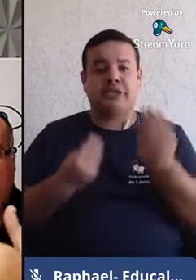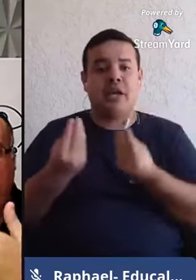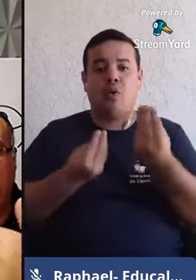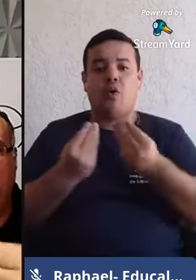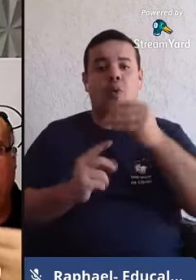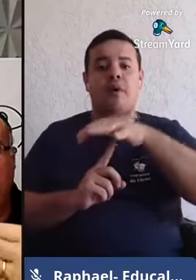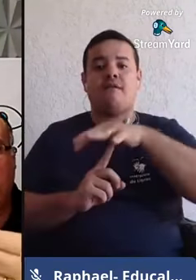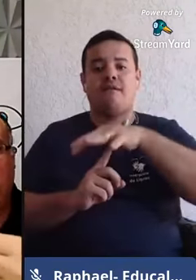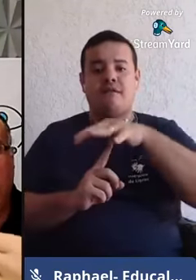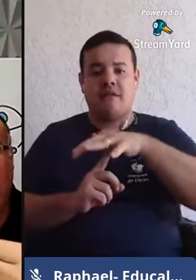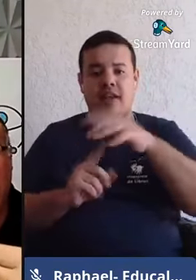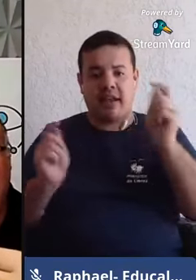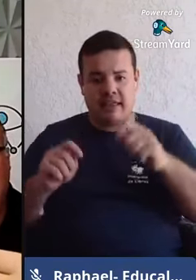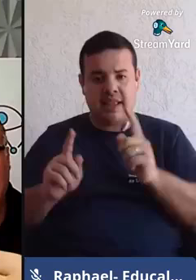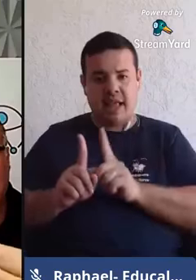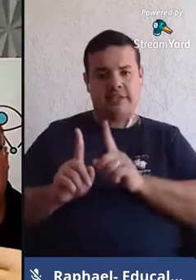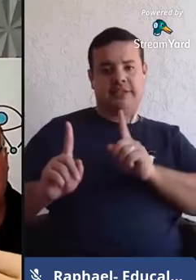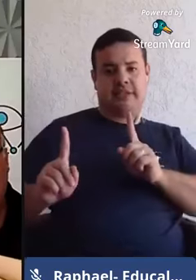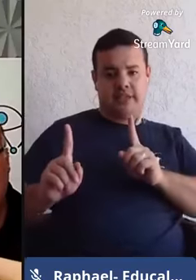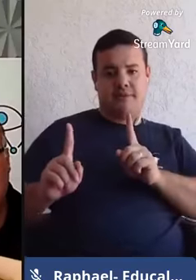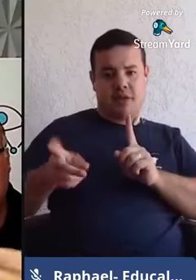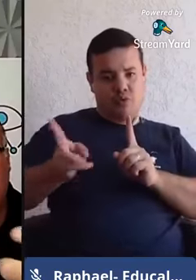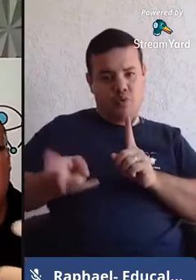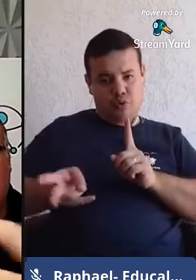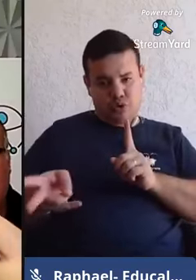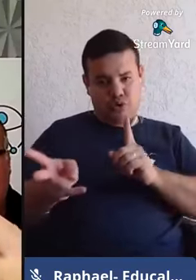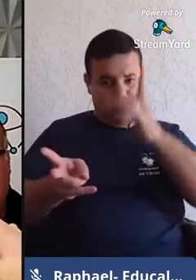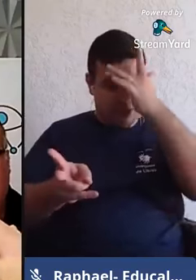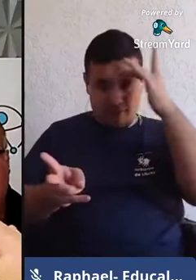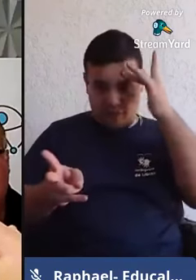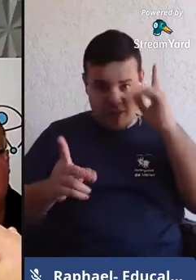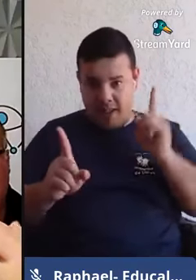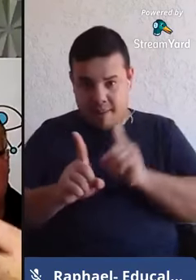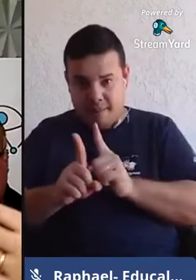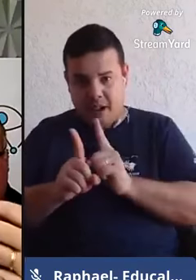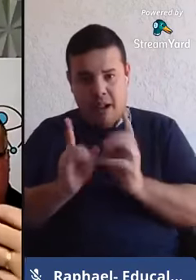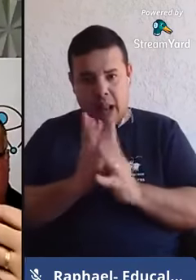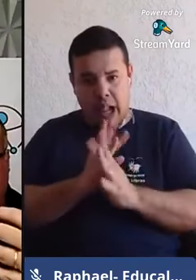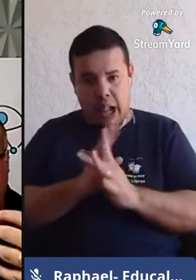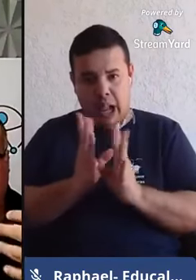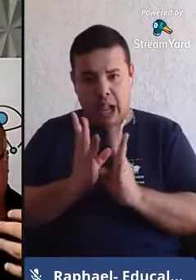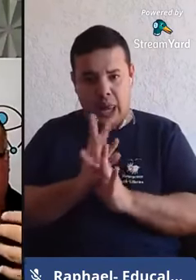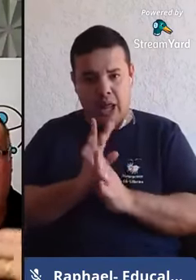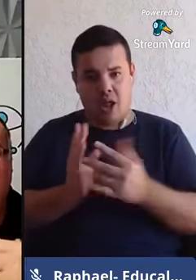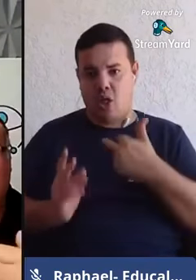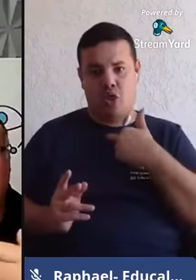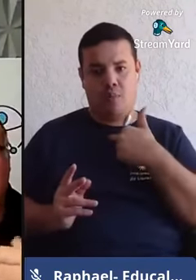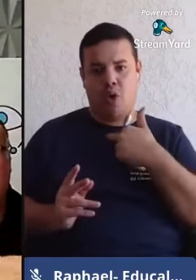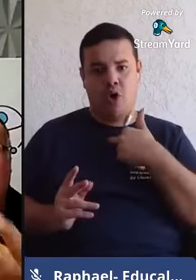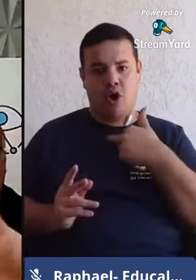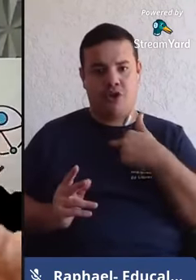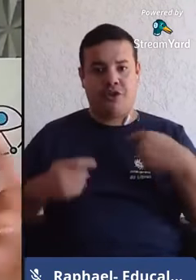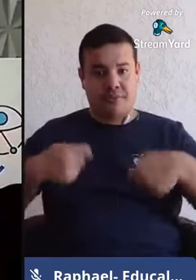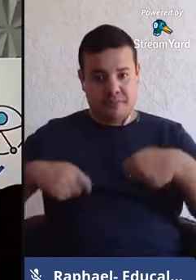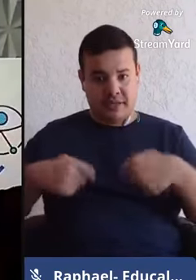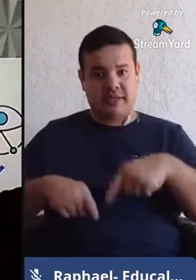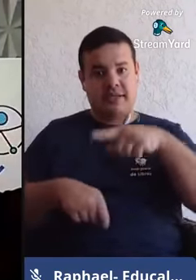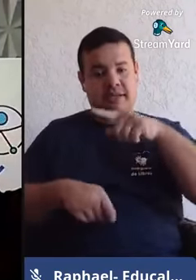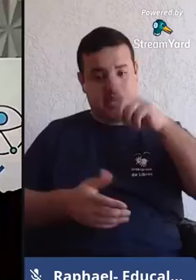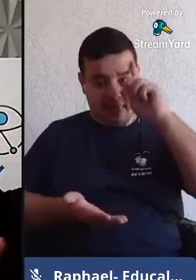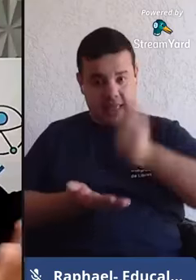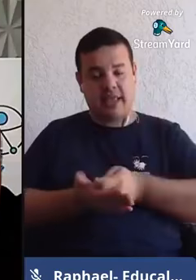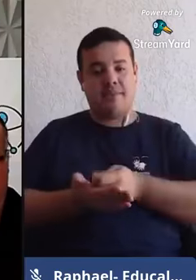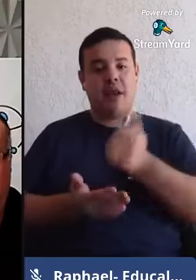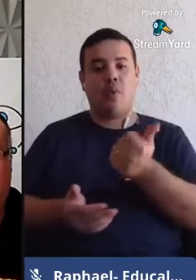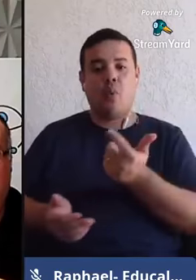ter que manter distanciamento social entre as pessoas? Não vai ter aquela aglomeração nos corredores? Vai ter que ser uma feira de que, entrou